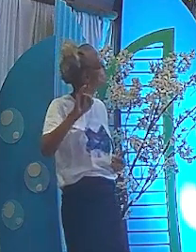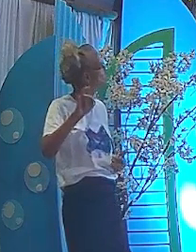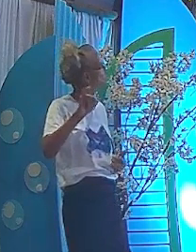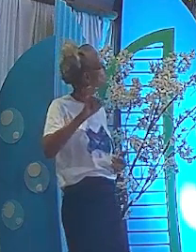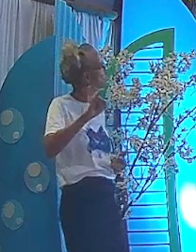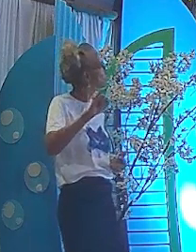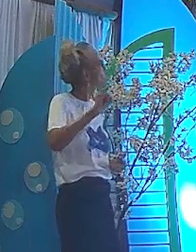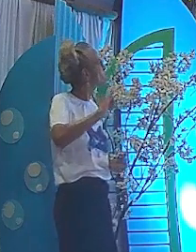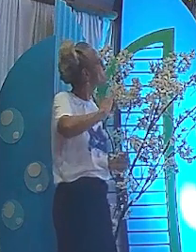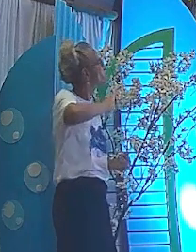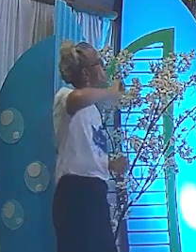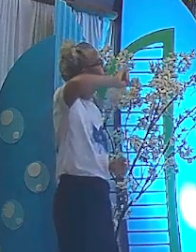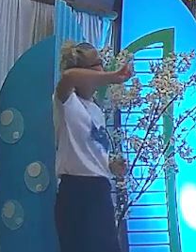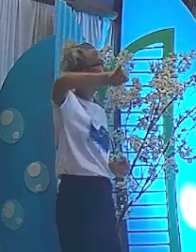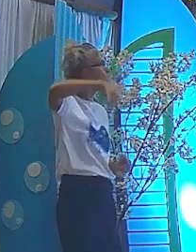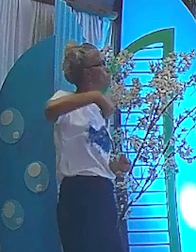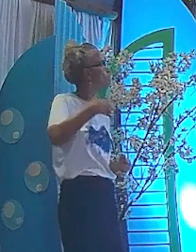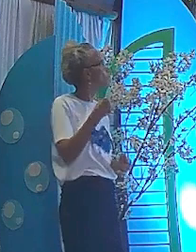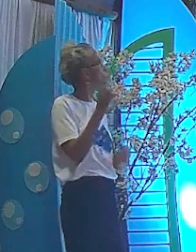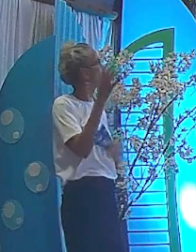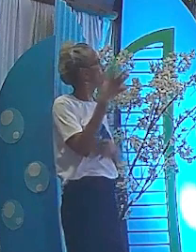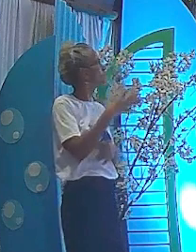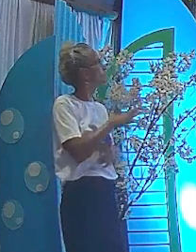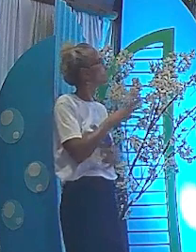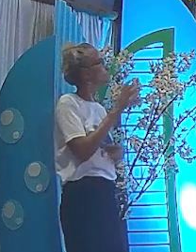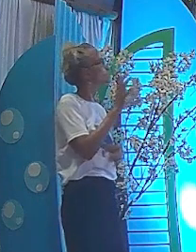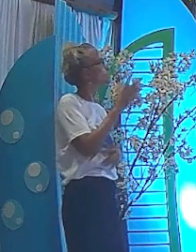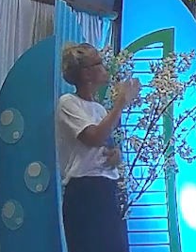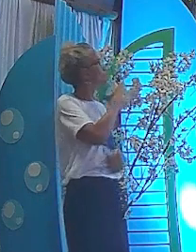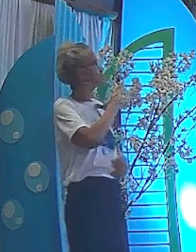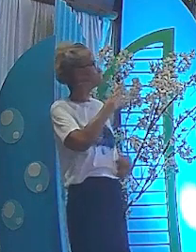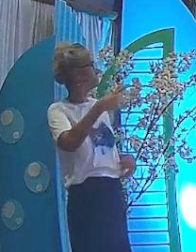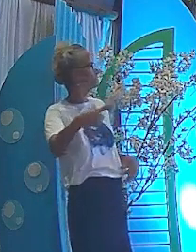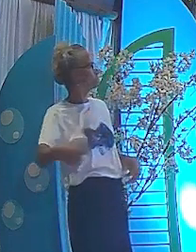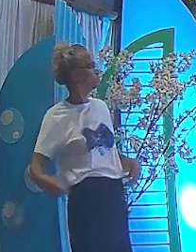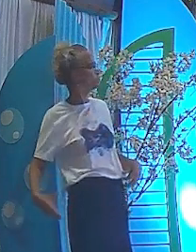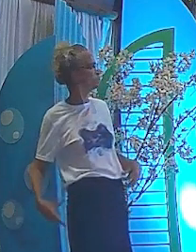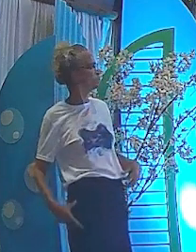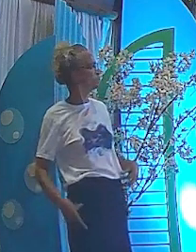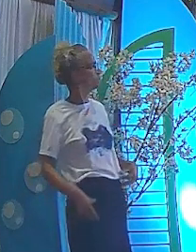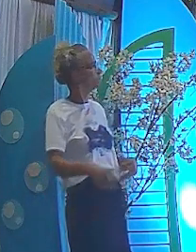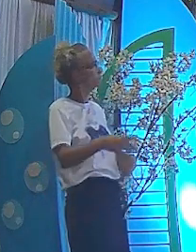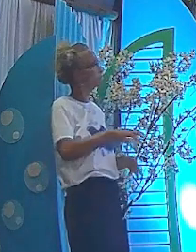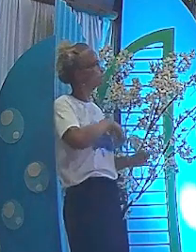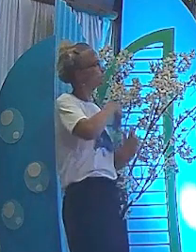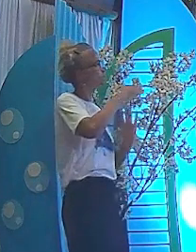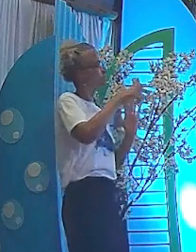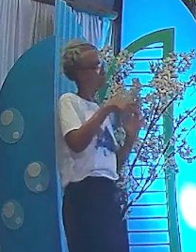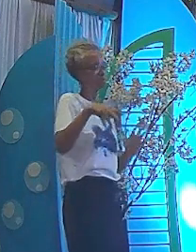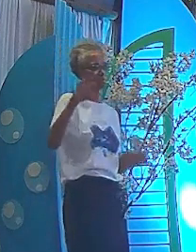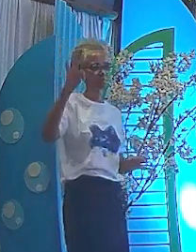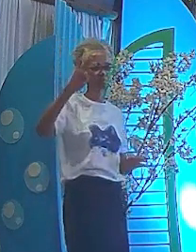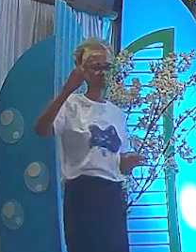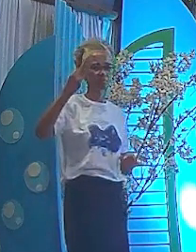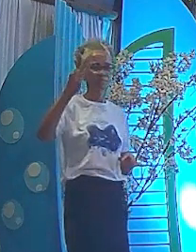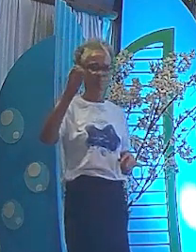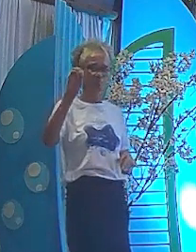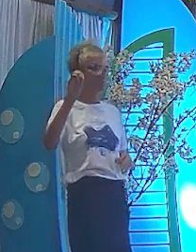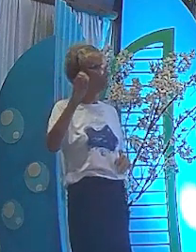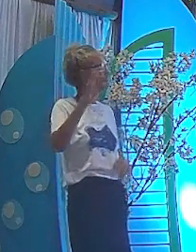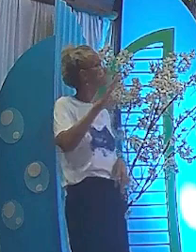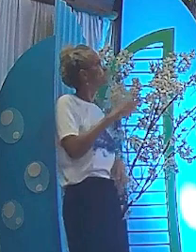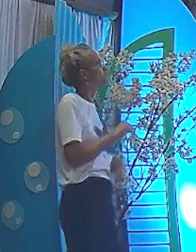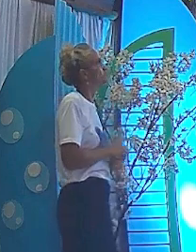da Reviver, da Bahia Gás, Governo do Estado da Bahia e a realização da Trevo Produções Gabiroba